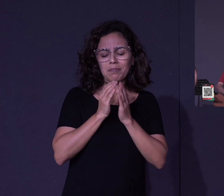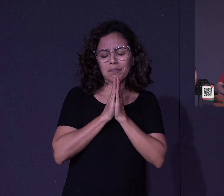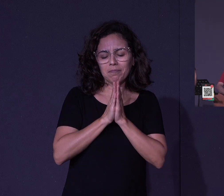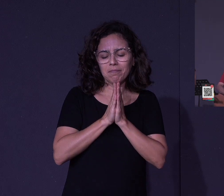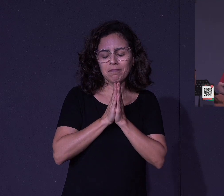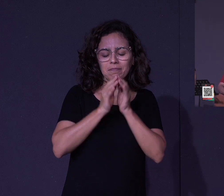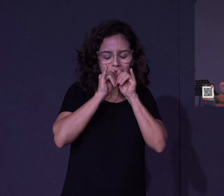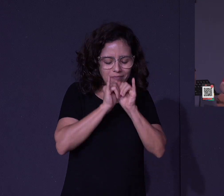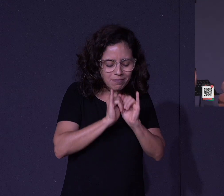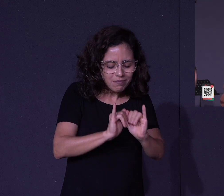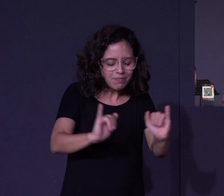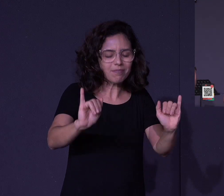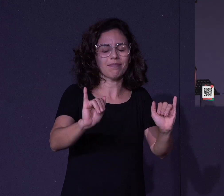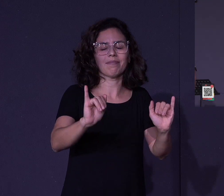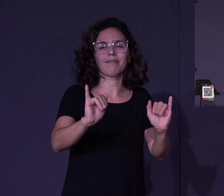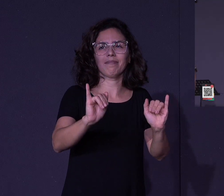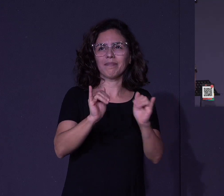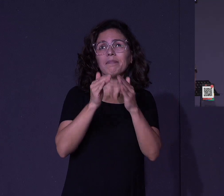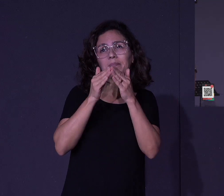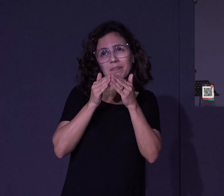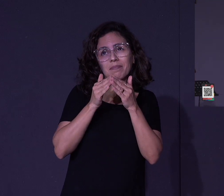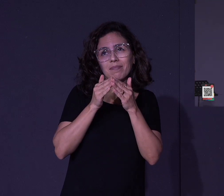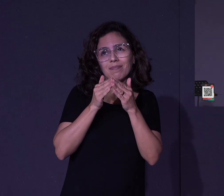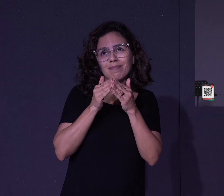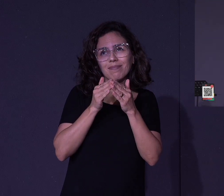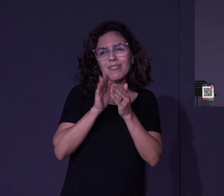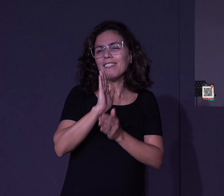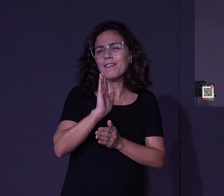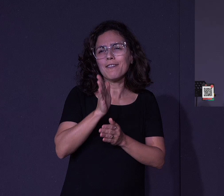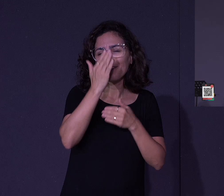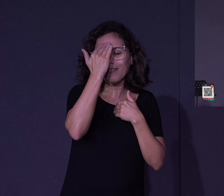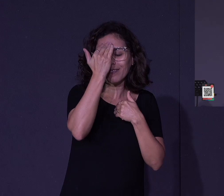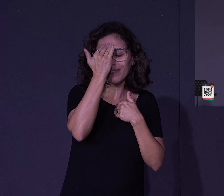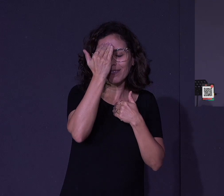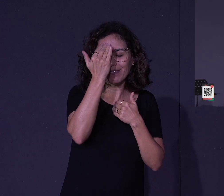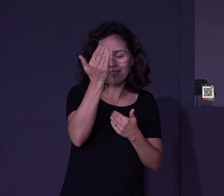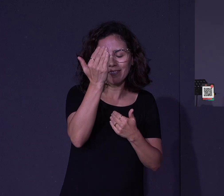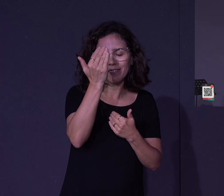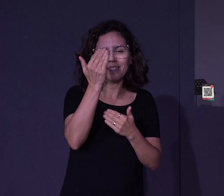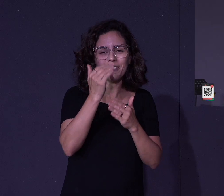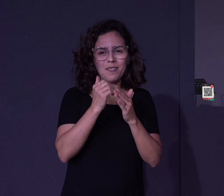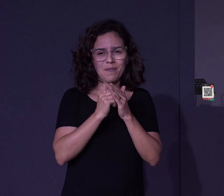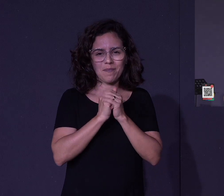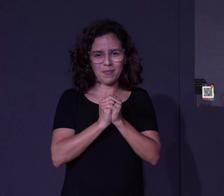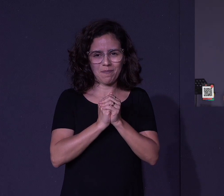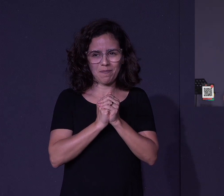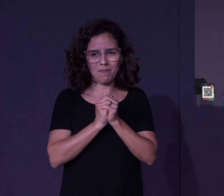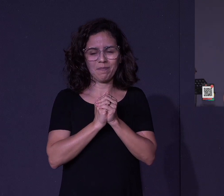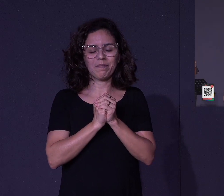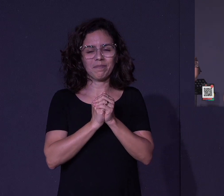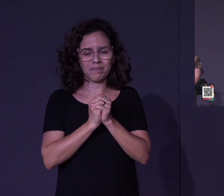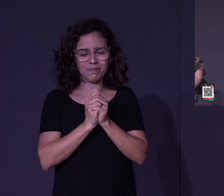boca. É o que nós pedimos, Senhor. É o que nós te agradecemos. Você diz amém? Que o